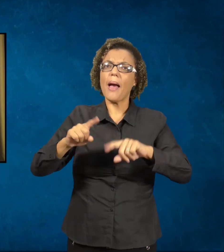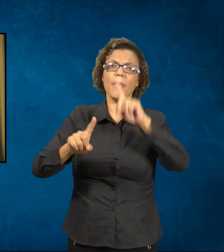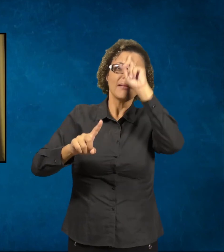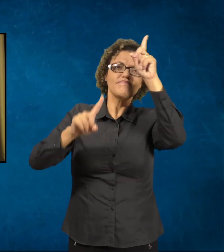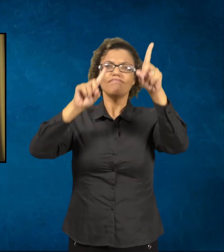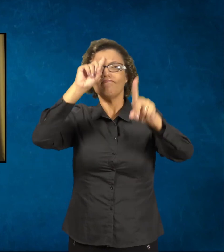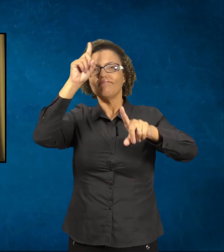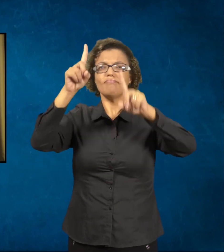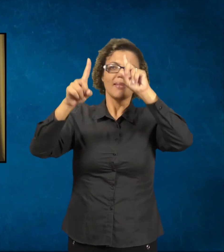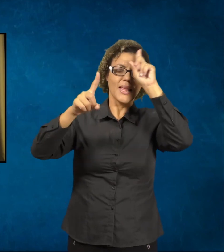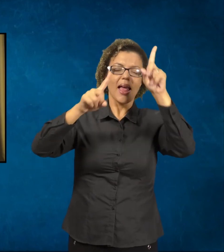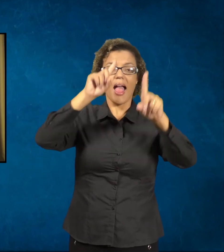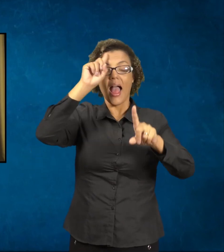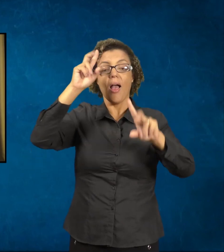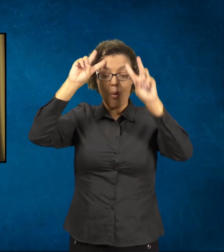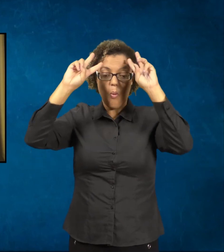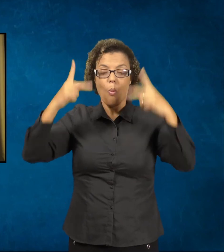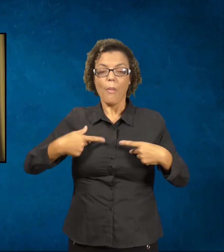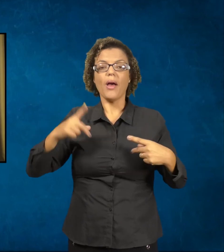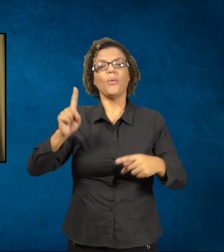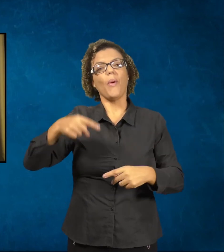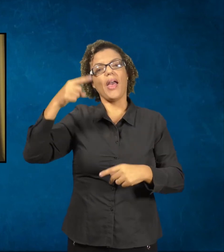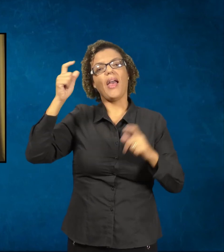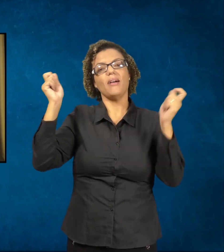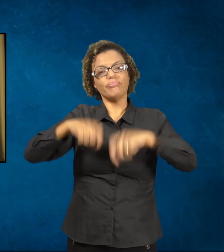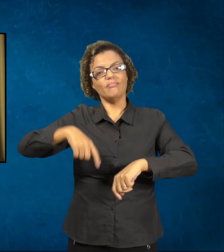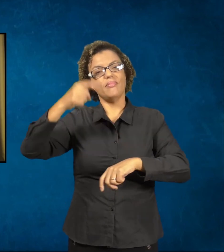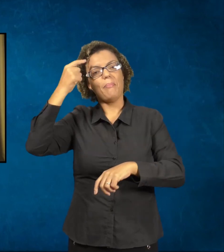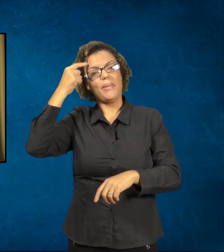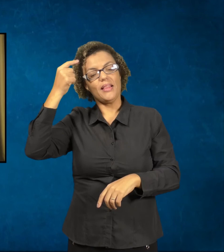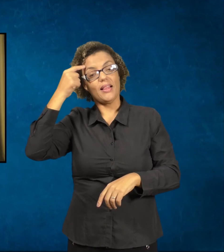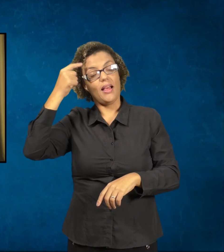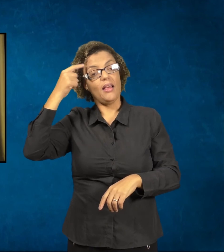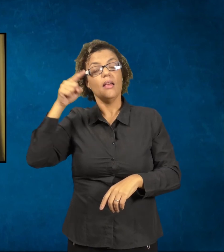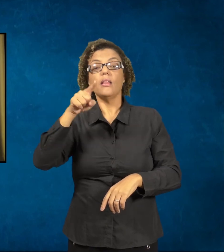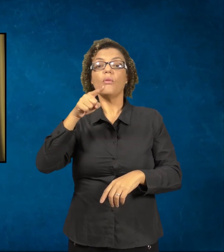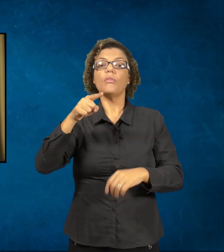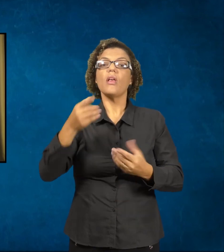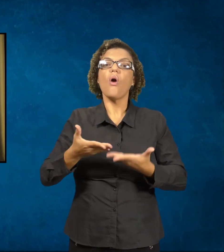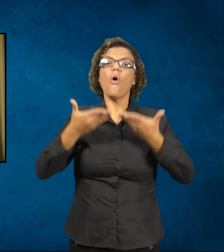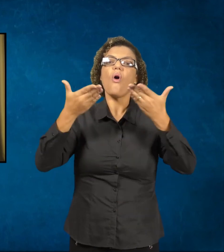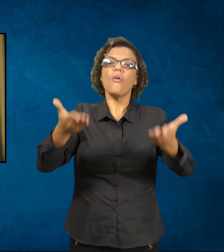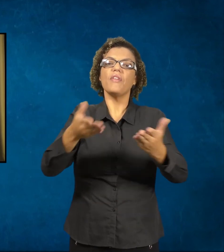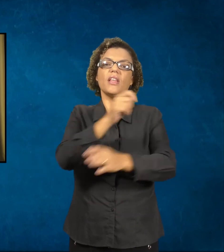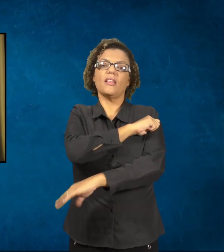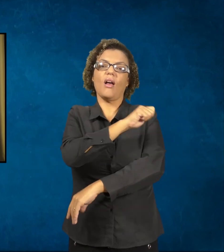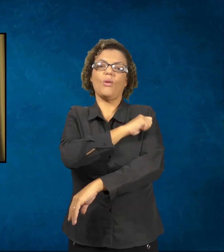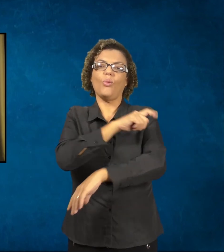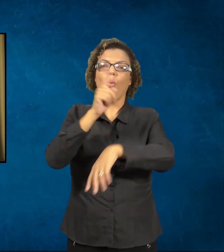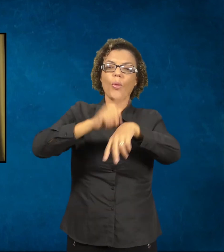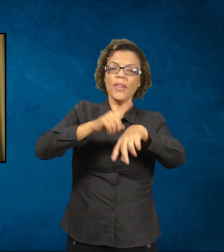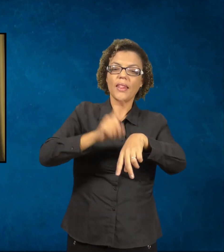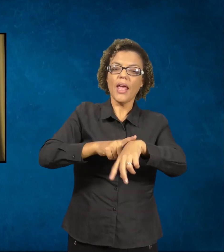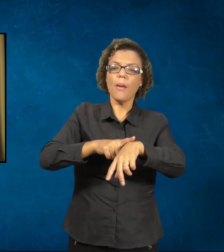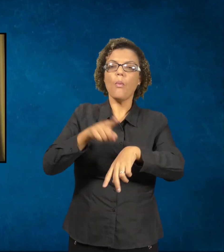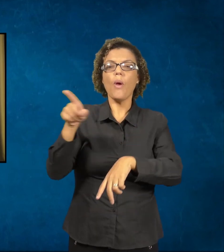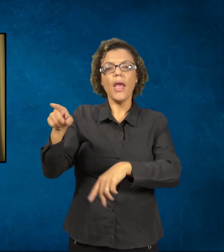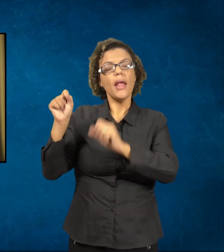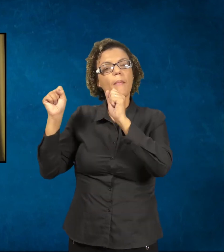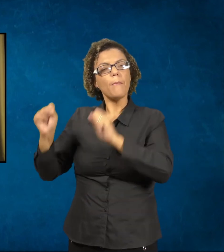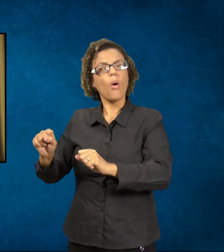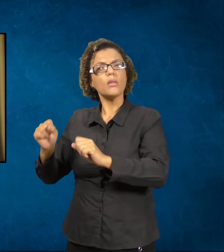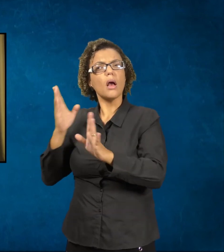pensante. Então proporcione aos seus alunos um momento de contraste, onde ele seja capaz de deduzir